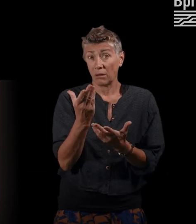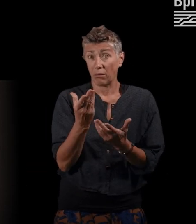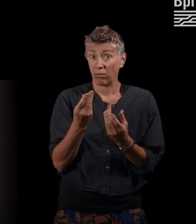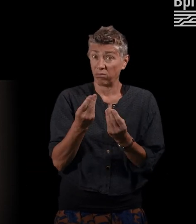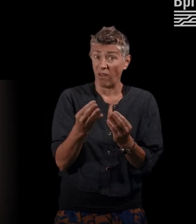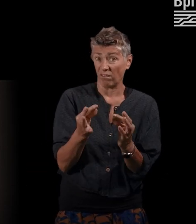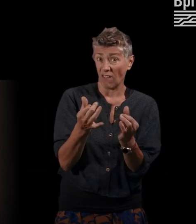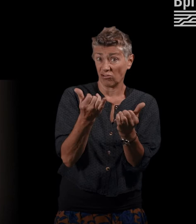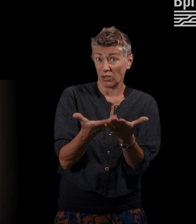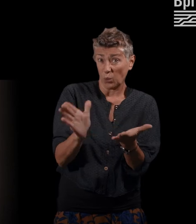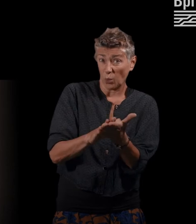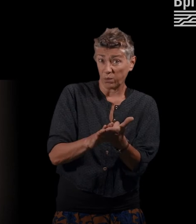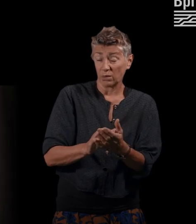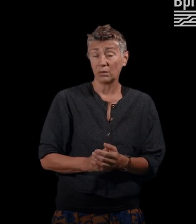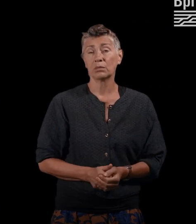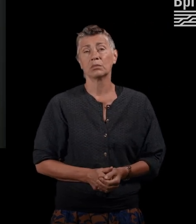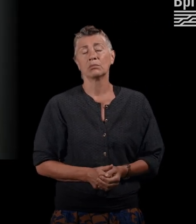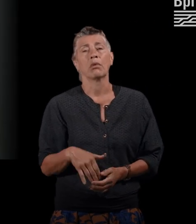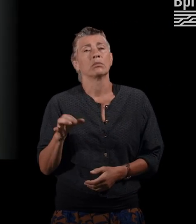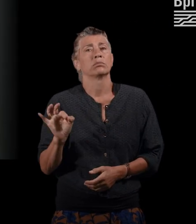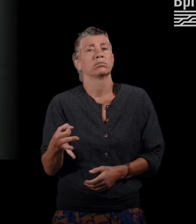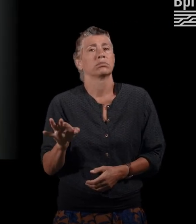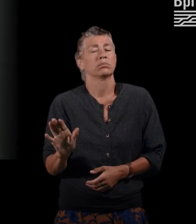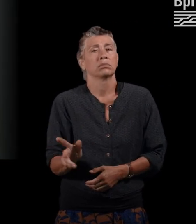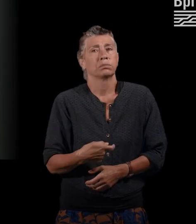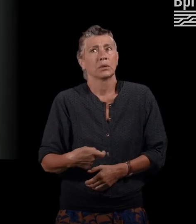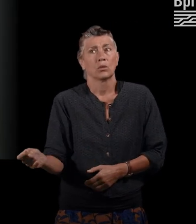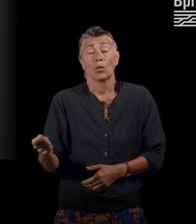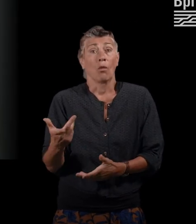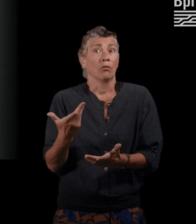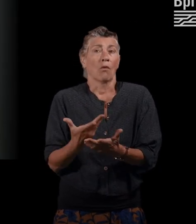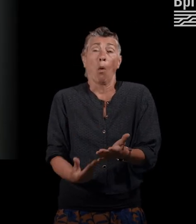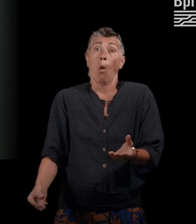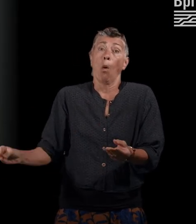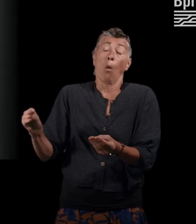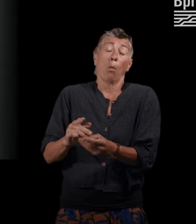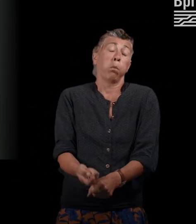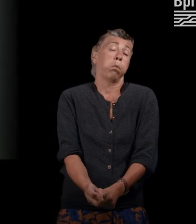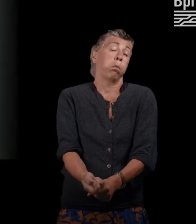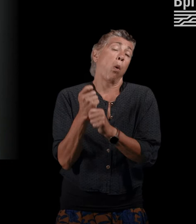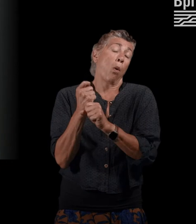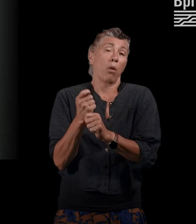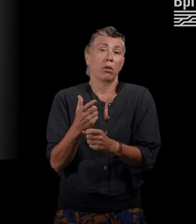fragilisé Beyrouth? Bien sûr, c'était un peu un coup de grâce, cette explosion.